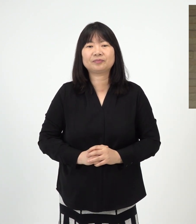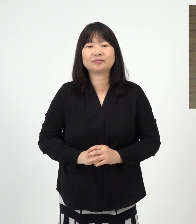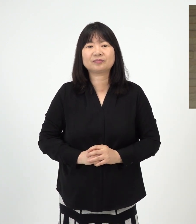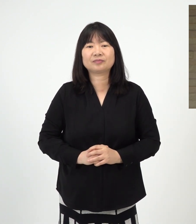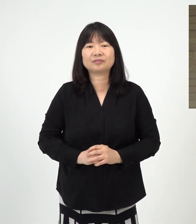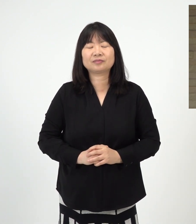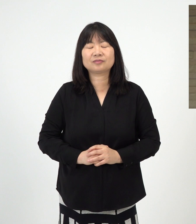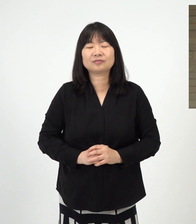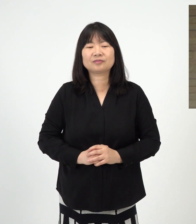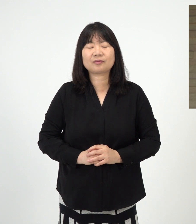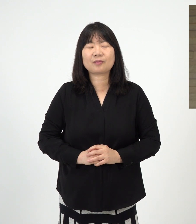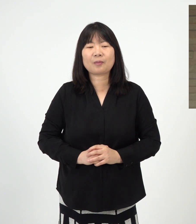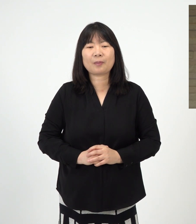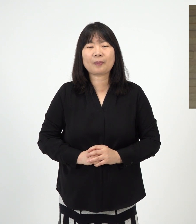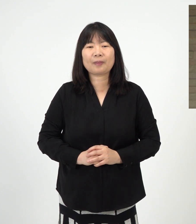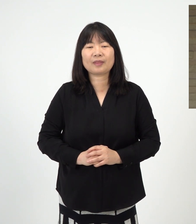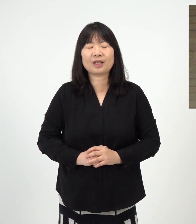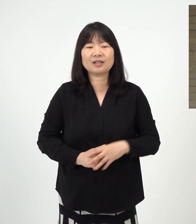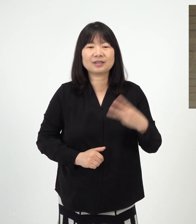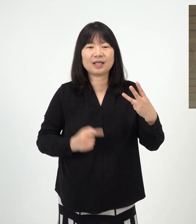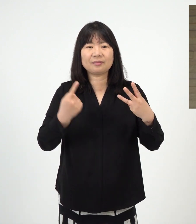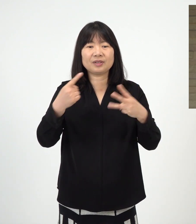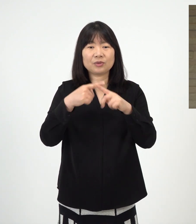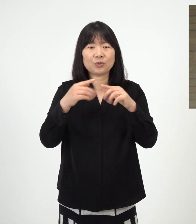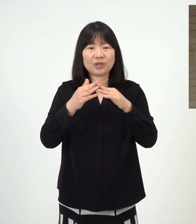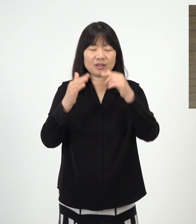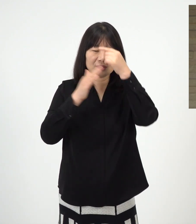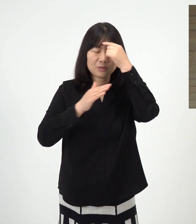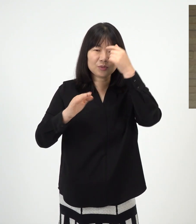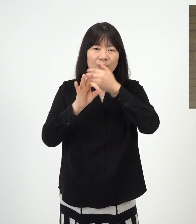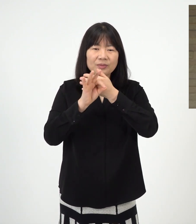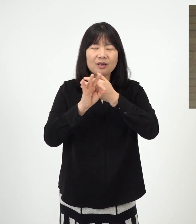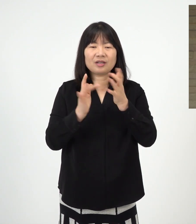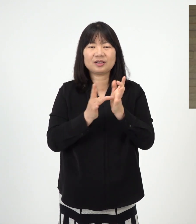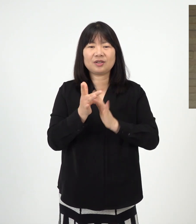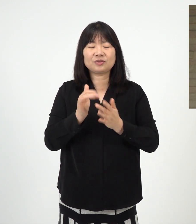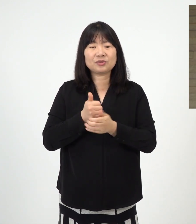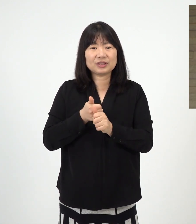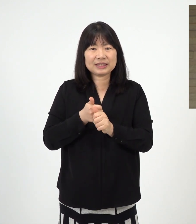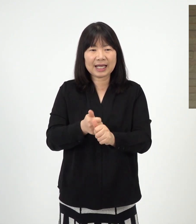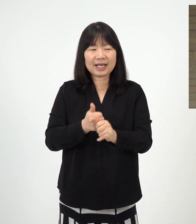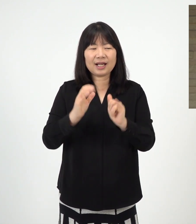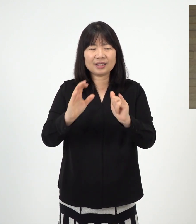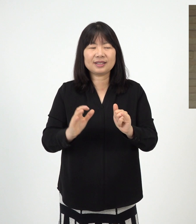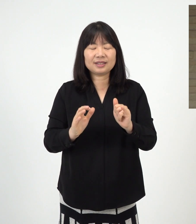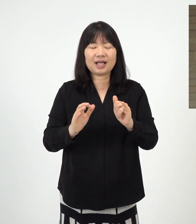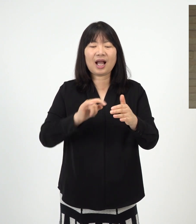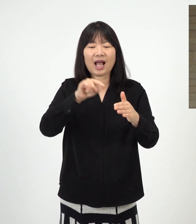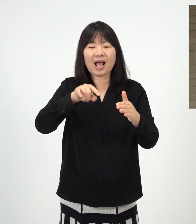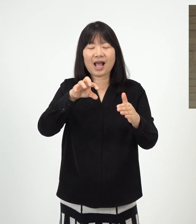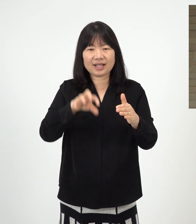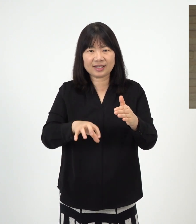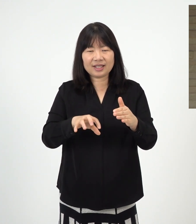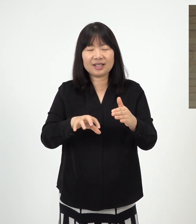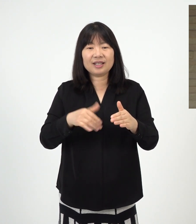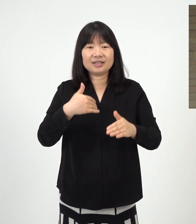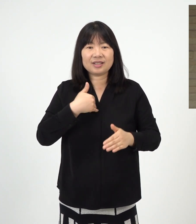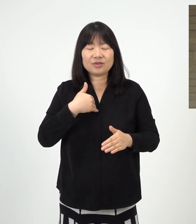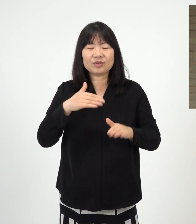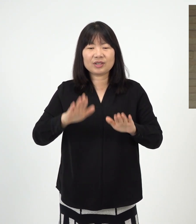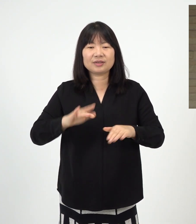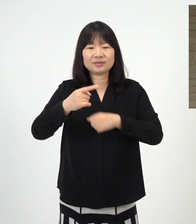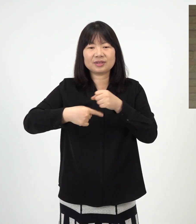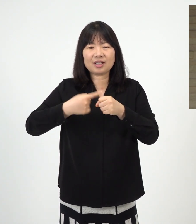명제예요. 이것은 삼일교회 성도라면 예수를 따라 세상 속으로. 그래서 제게도 금년